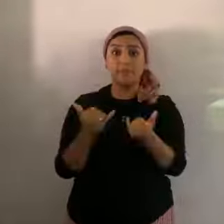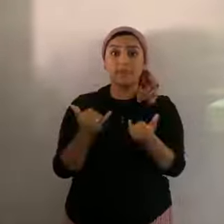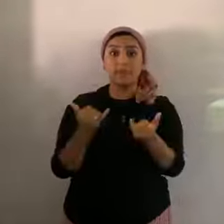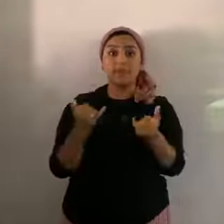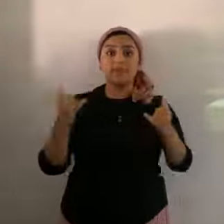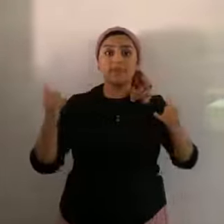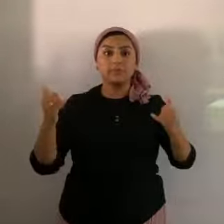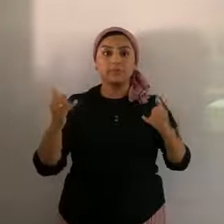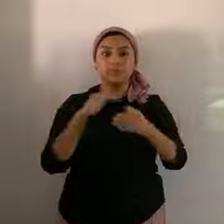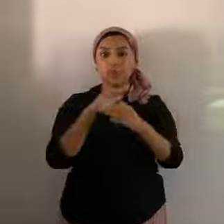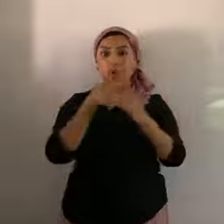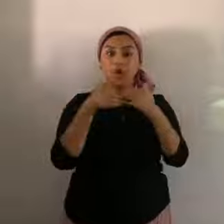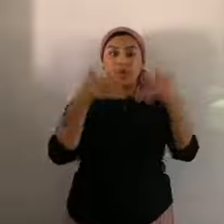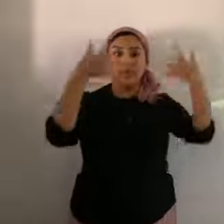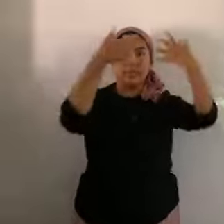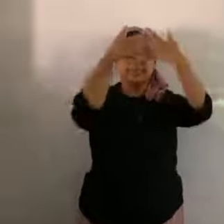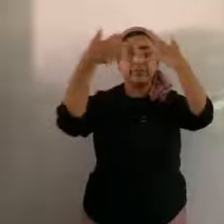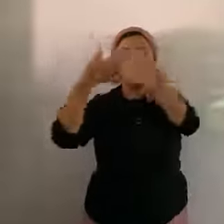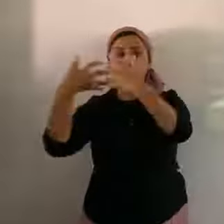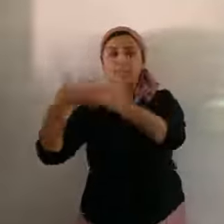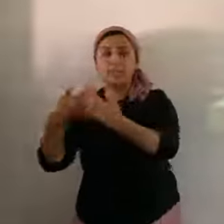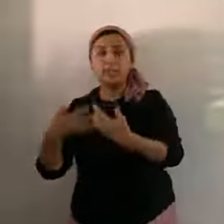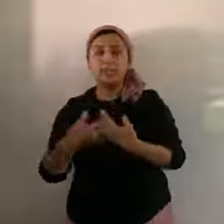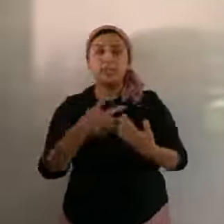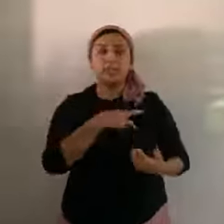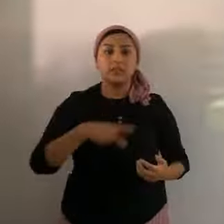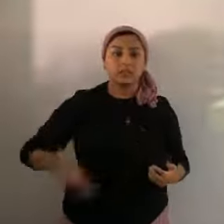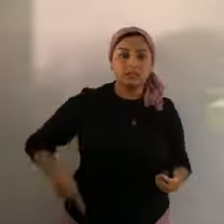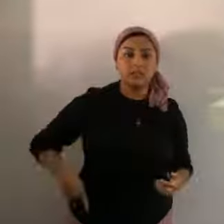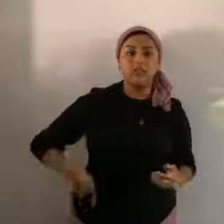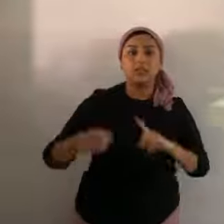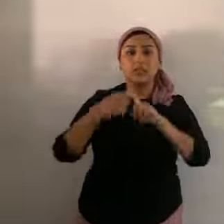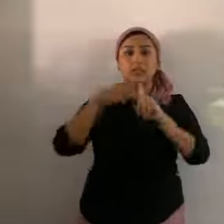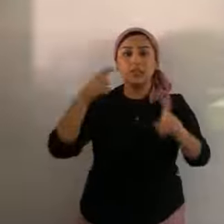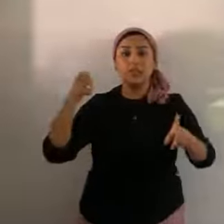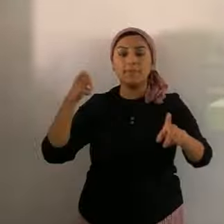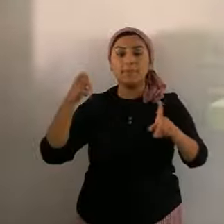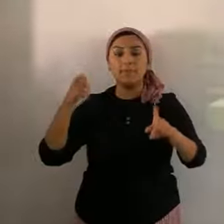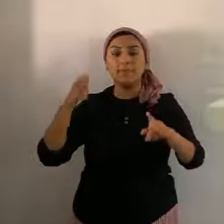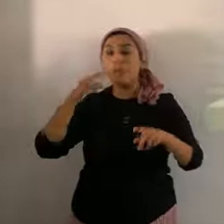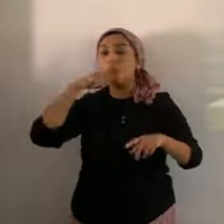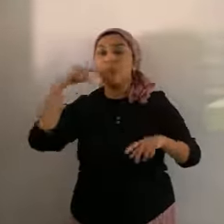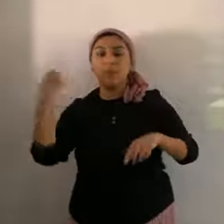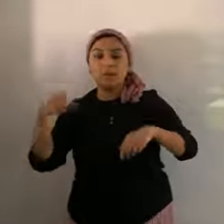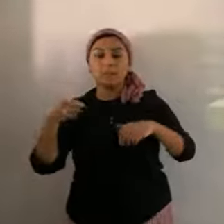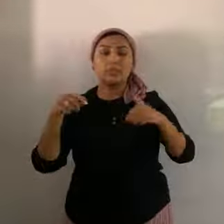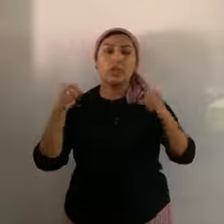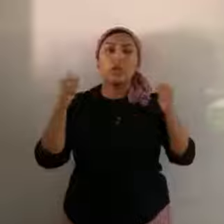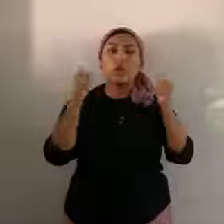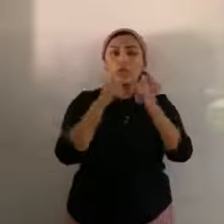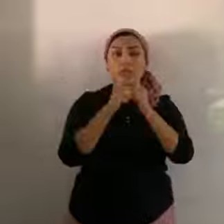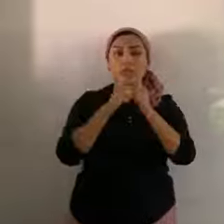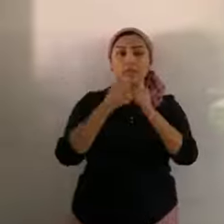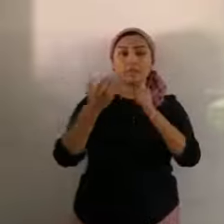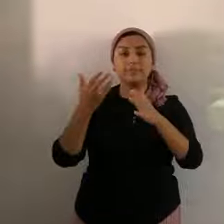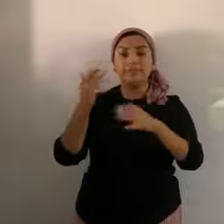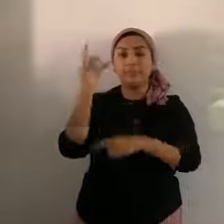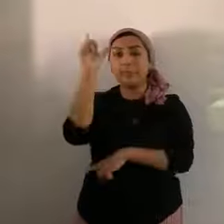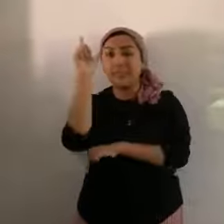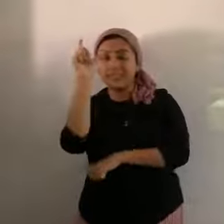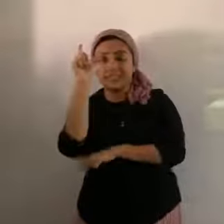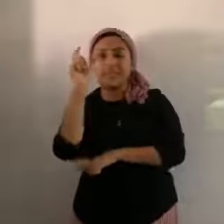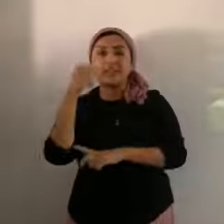se están conformando ya los bloques, los reyes de Oriente, China y demás, Rusia con los musulmanes y la OTAN, Estados Unidos. Ahorita